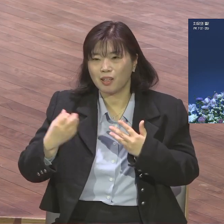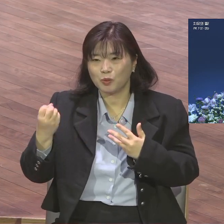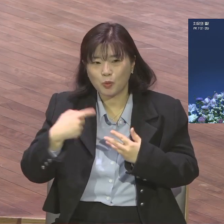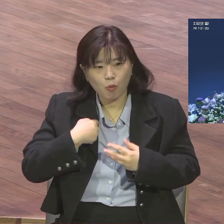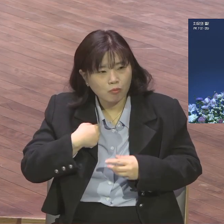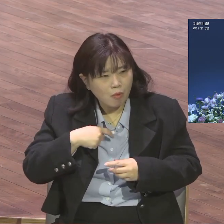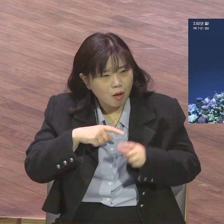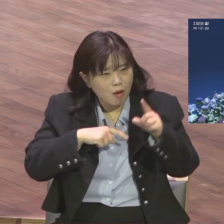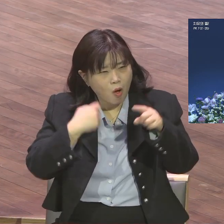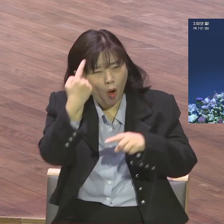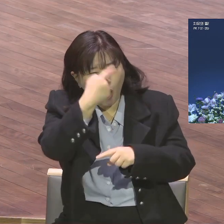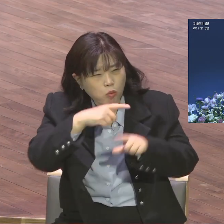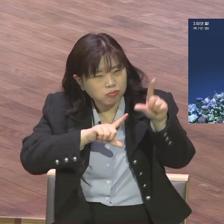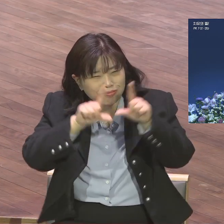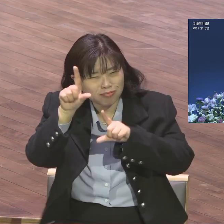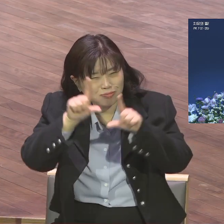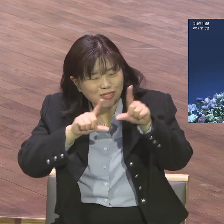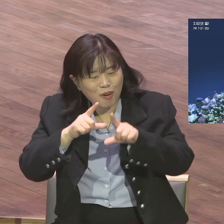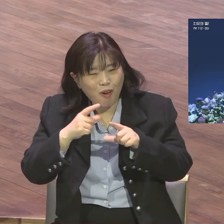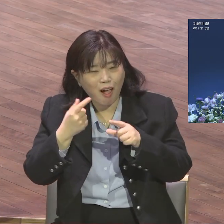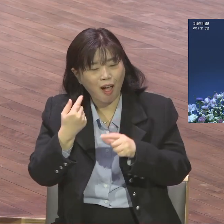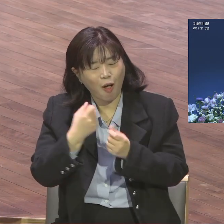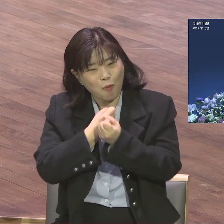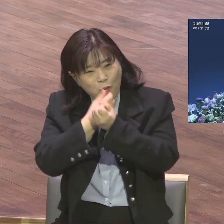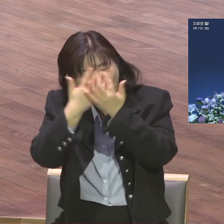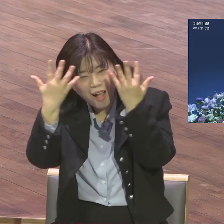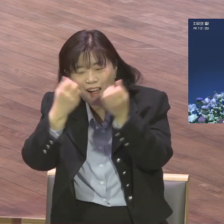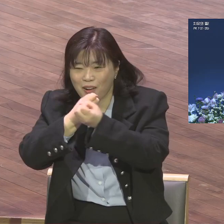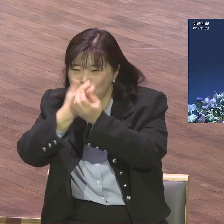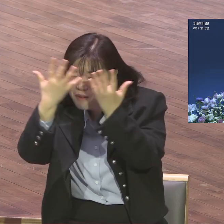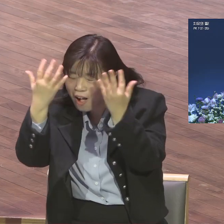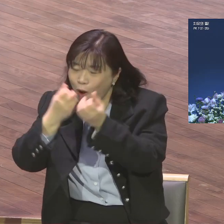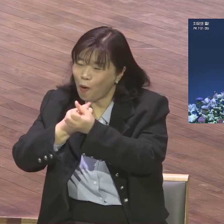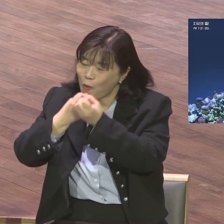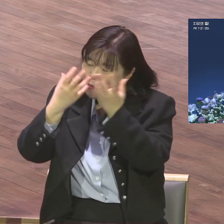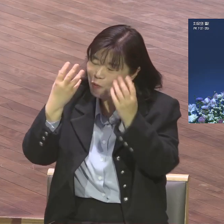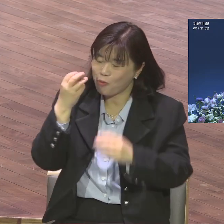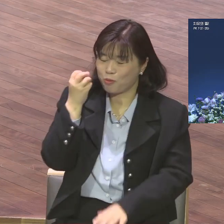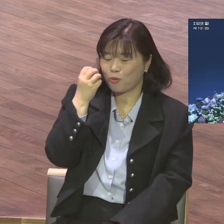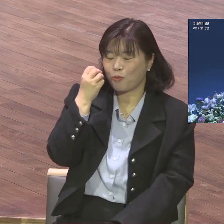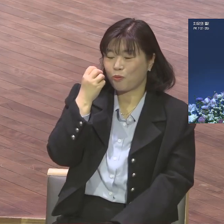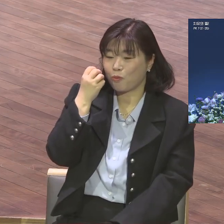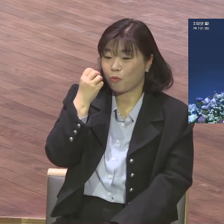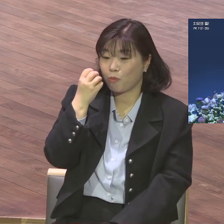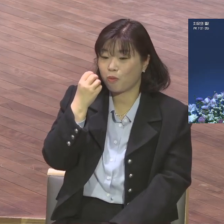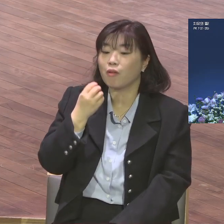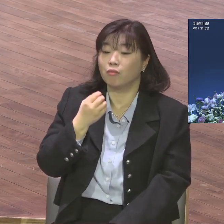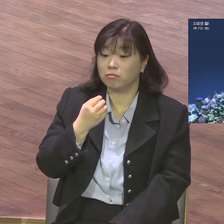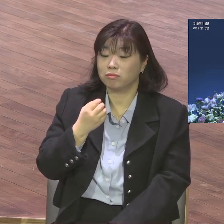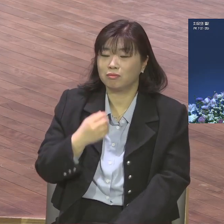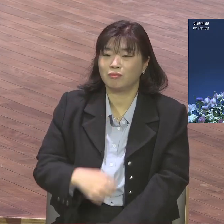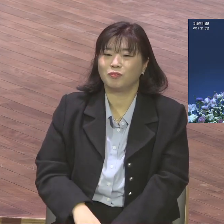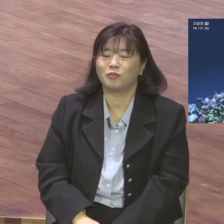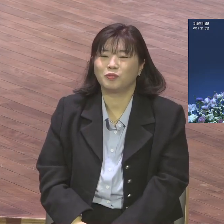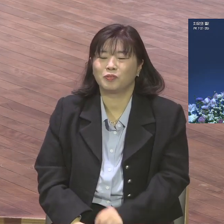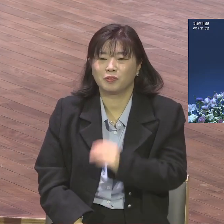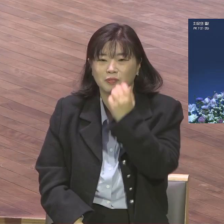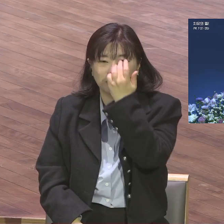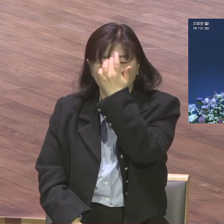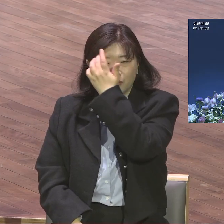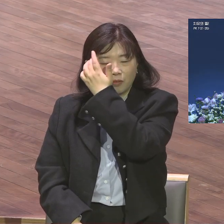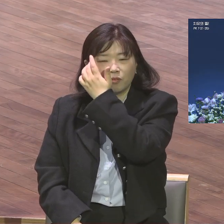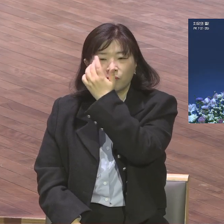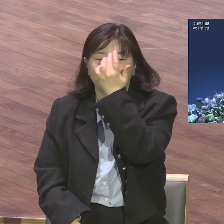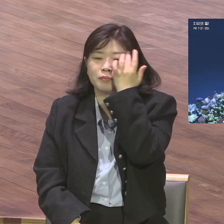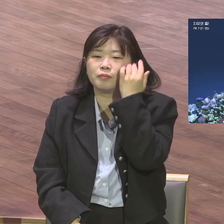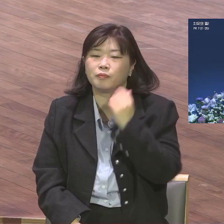특징이에요. 취임 못 받은 사람들은요 시기 질투 미움 분노로 가득 차가지고 누구든지 간에 막 그냥 막 폭발